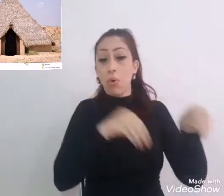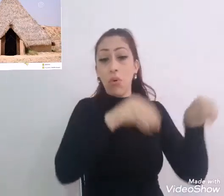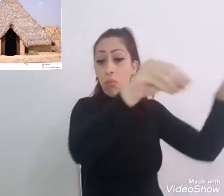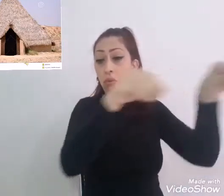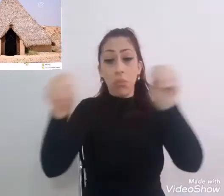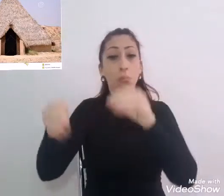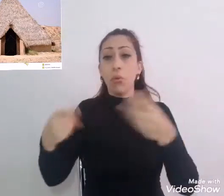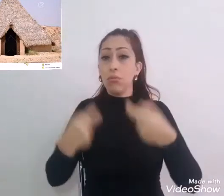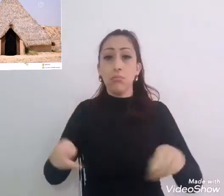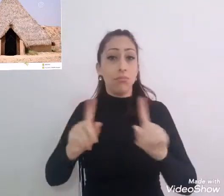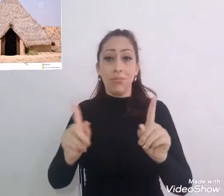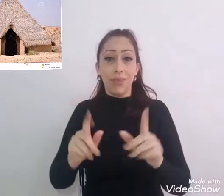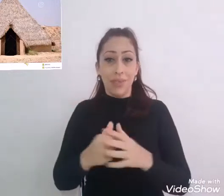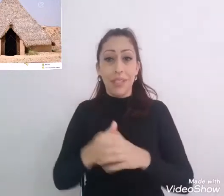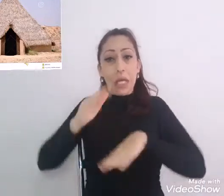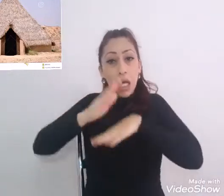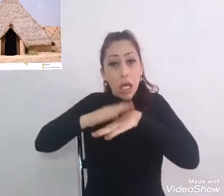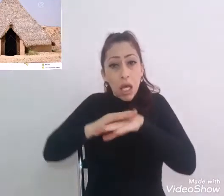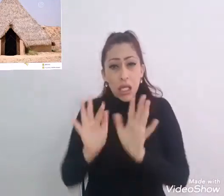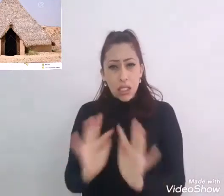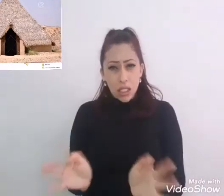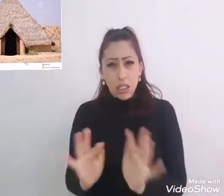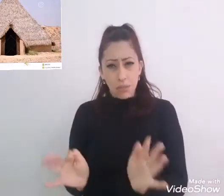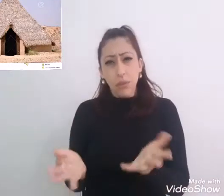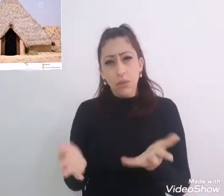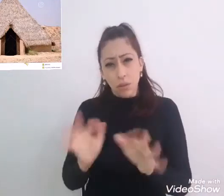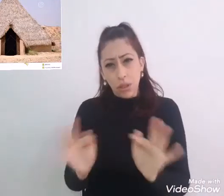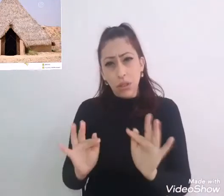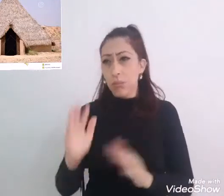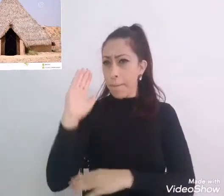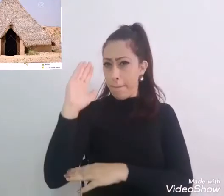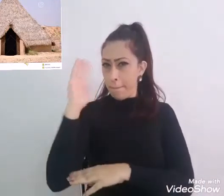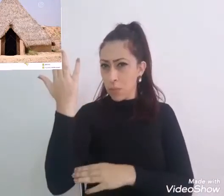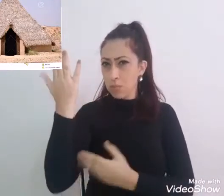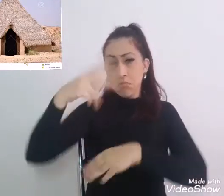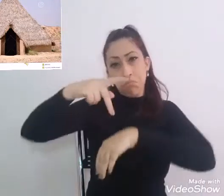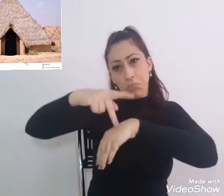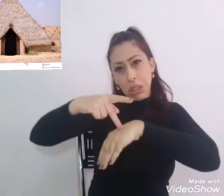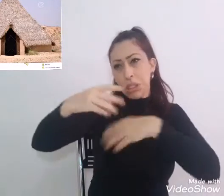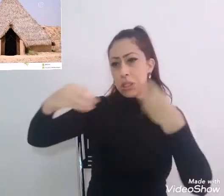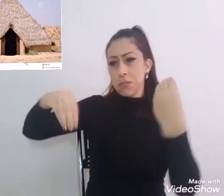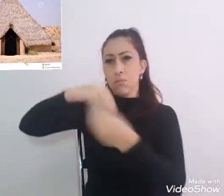pequenas moradias, feitas inicialmente de paus e pedras, depois com o uso do